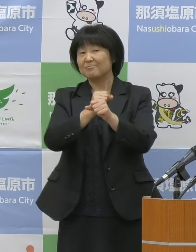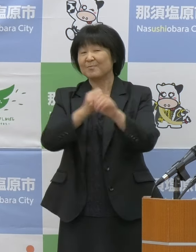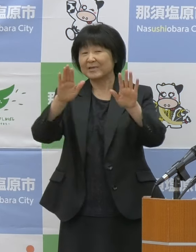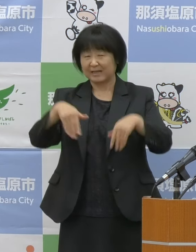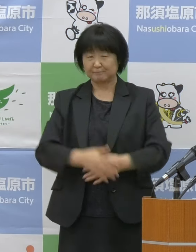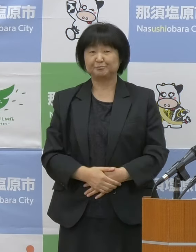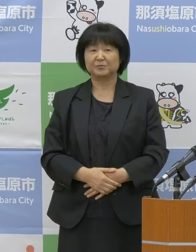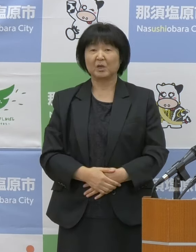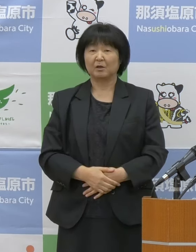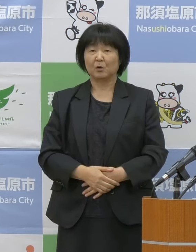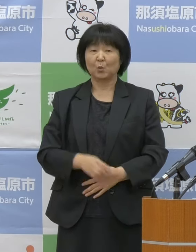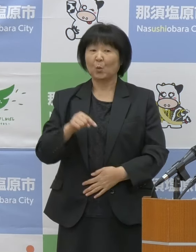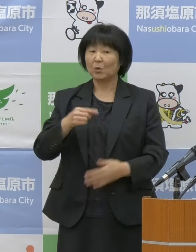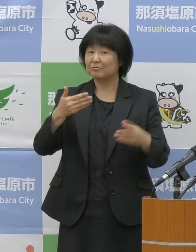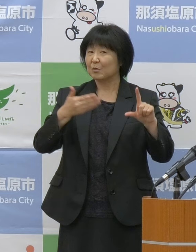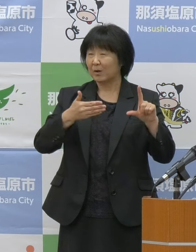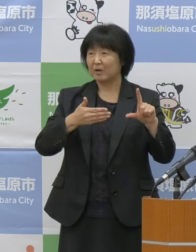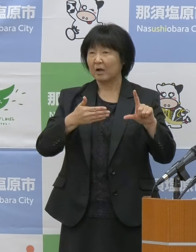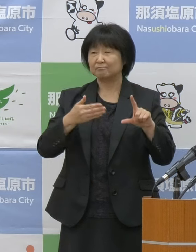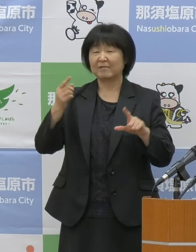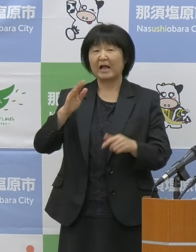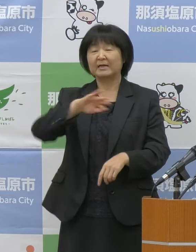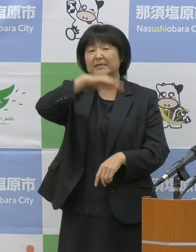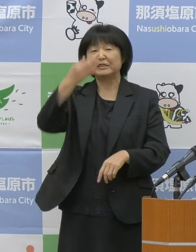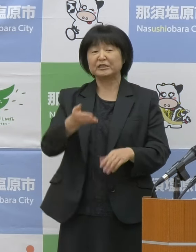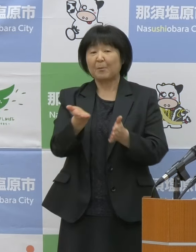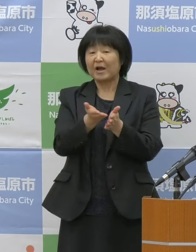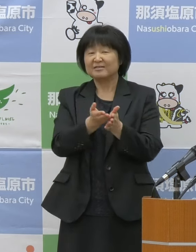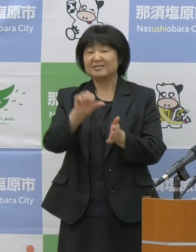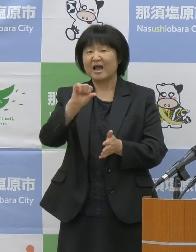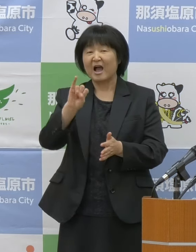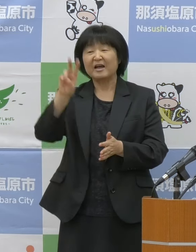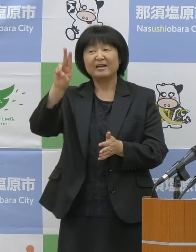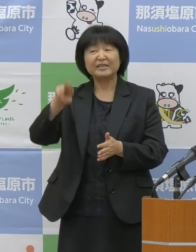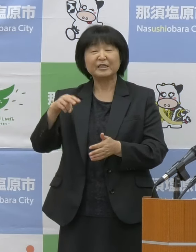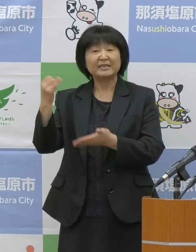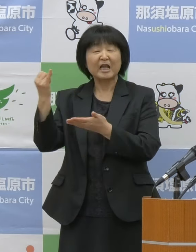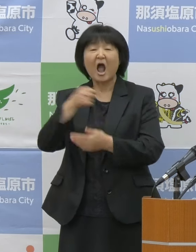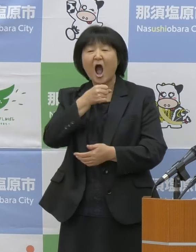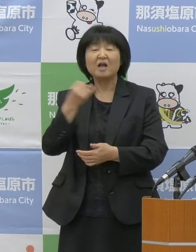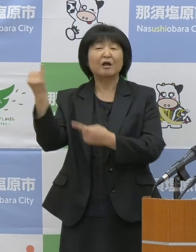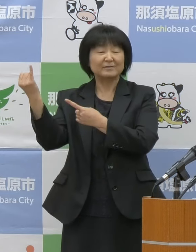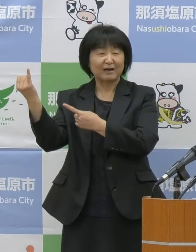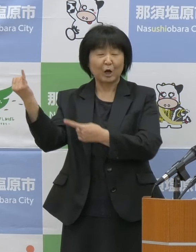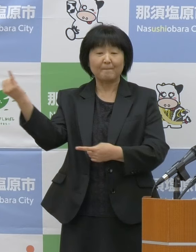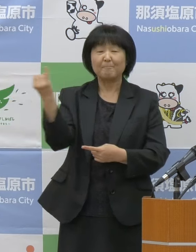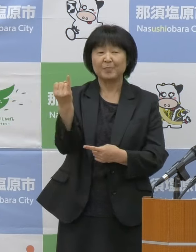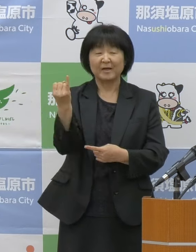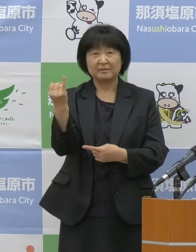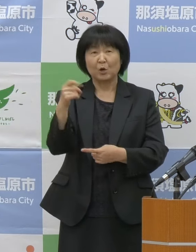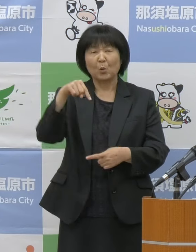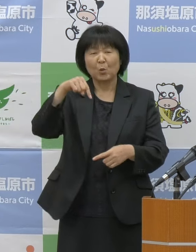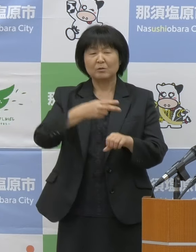ではウェザーニューズ所属の山岸愛理アナウンサーが那須塩原市における気候変